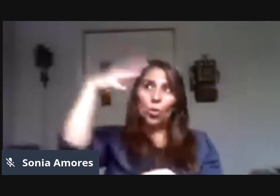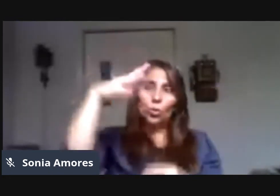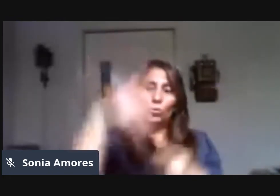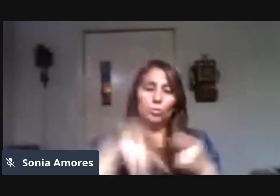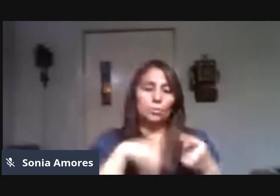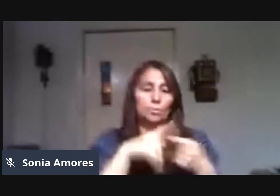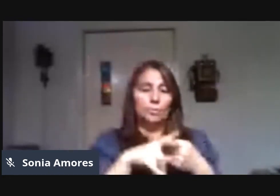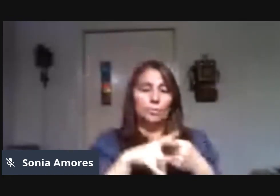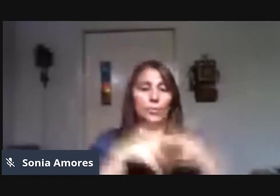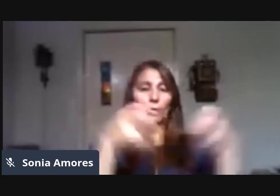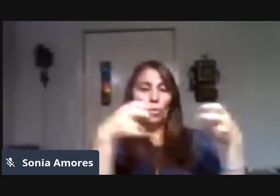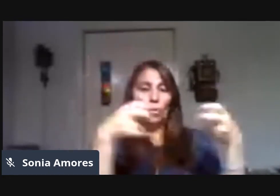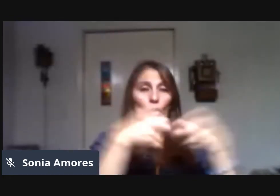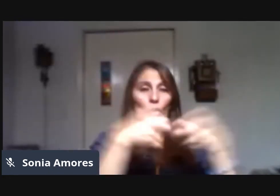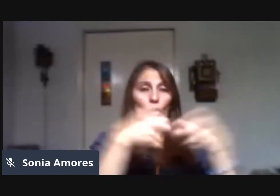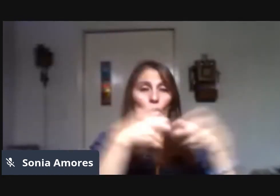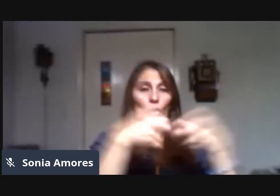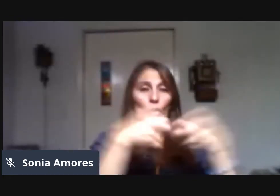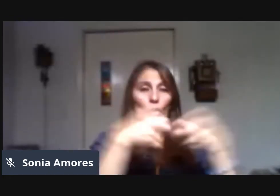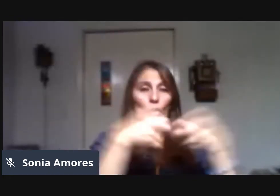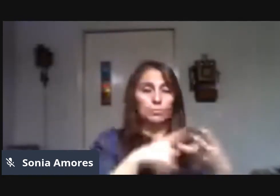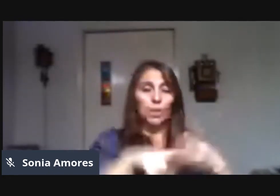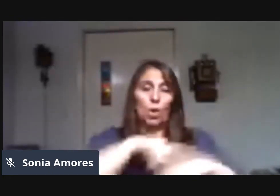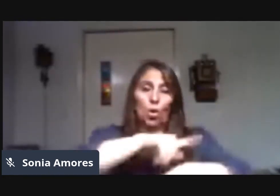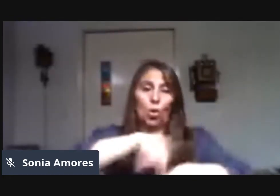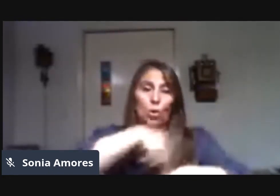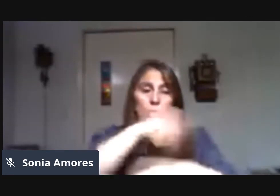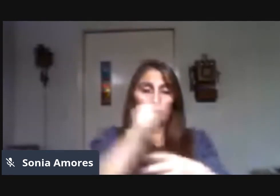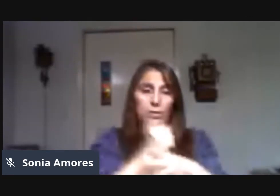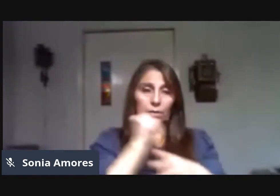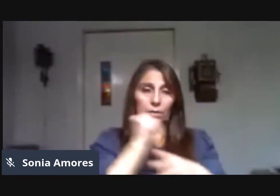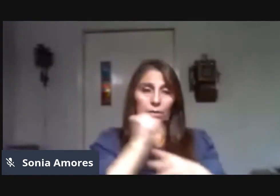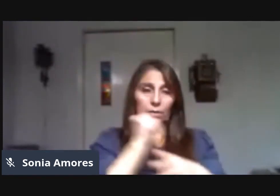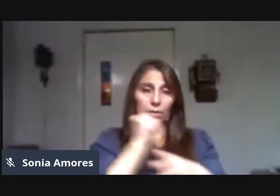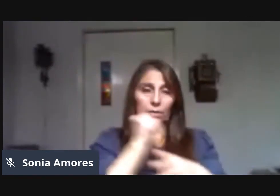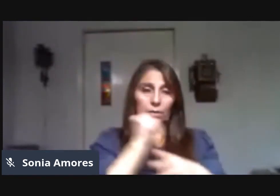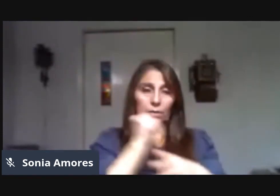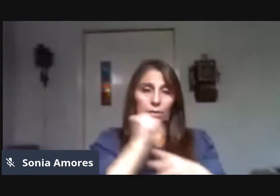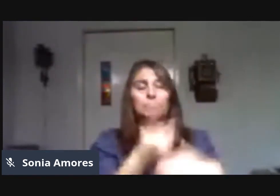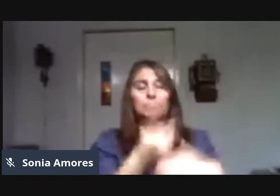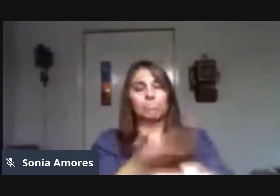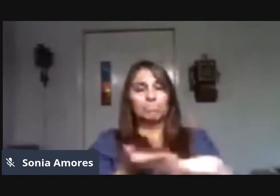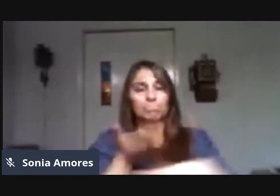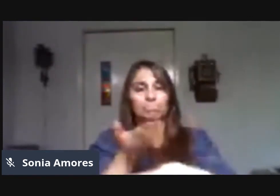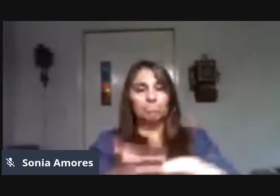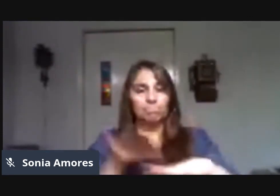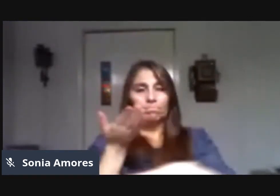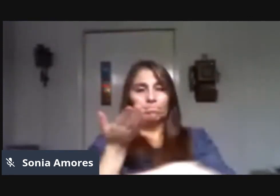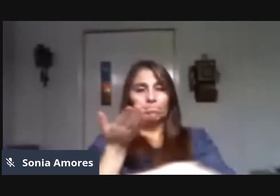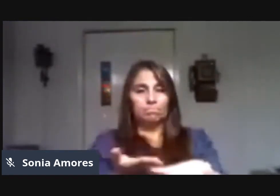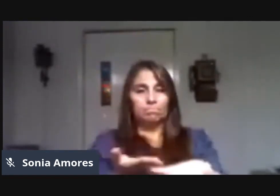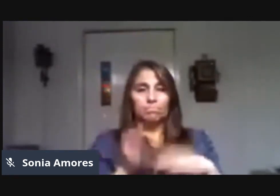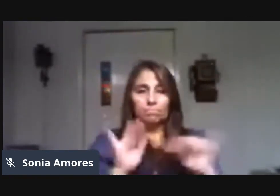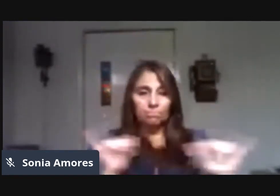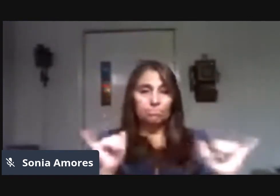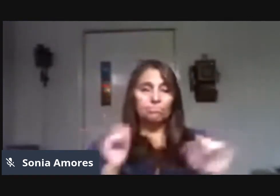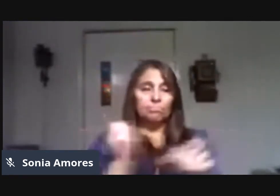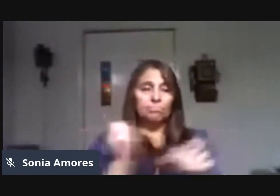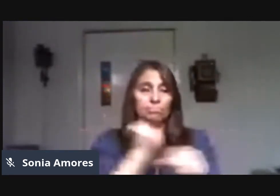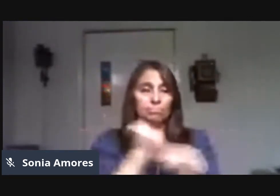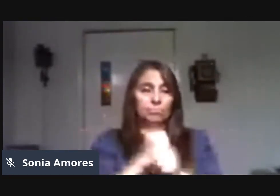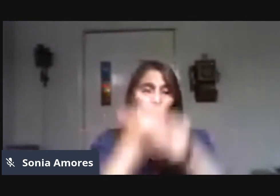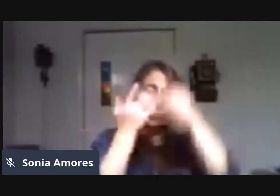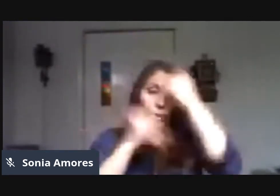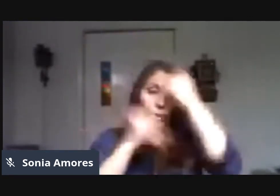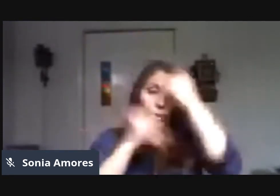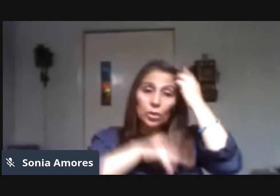y esfuerzos y horas de trabajo que se perdieron en ejercicio de exigencia y dignidad en las labores del trabajo, porque ya todos estamos